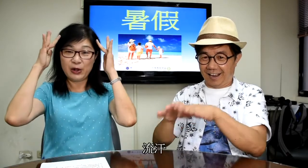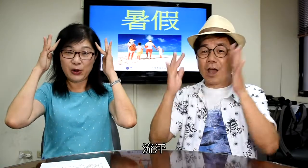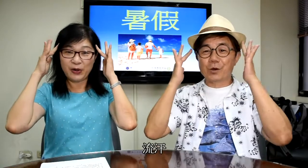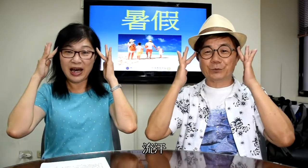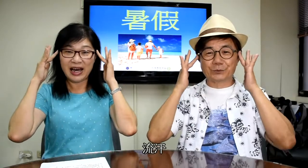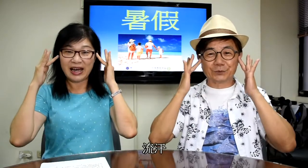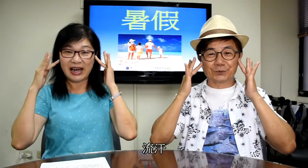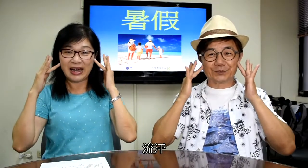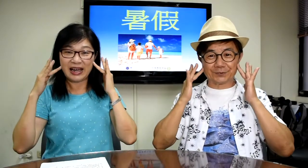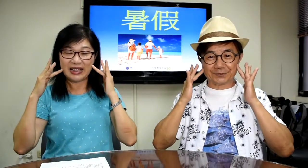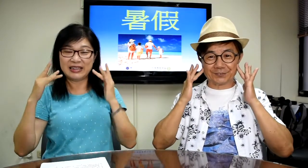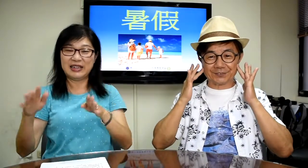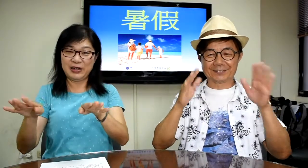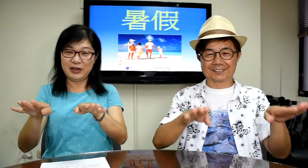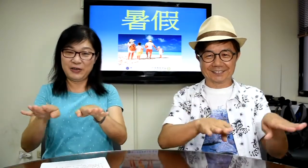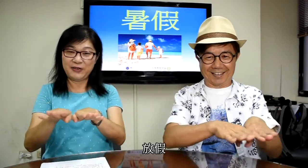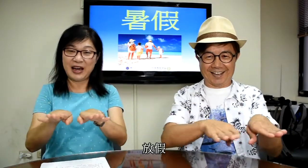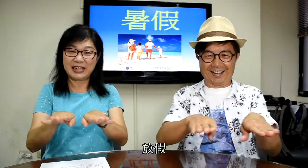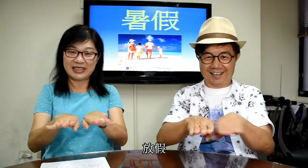流汗，放假，